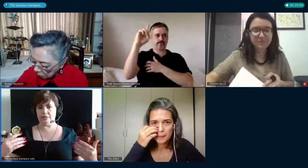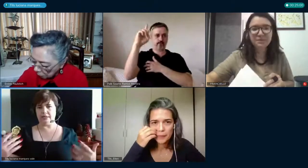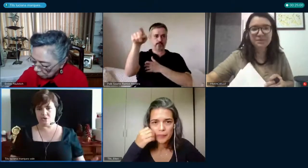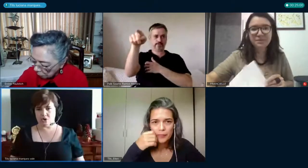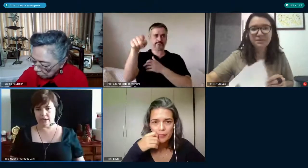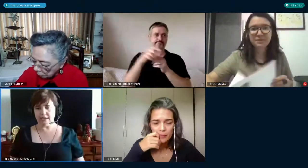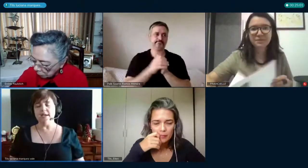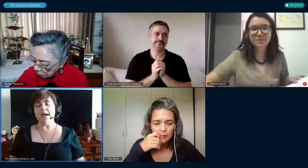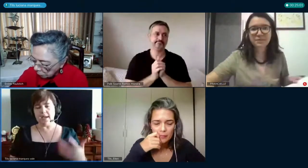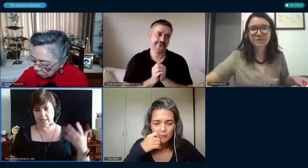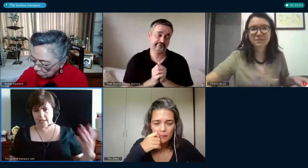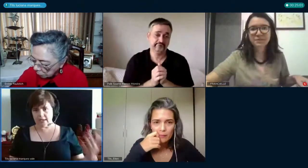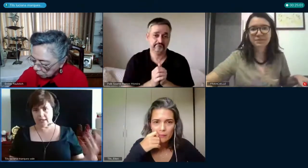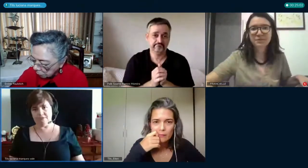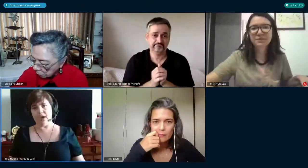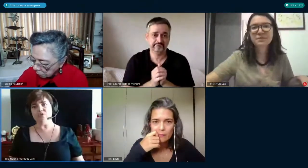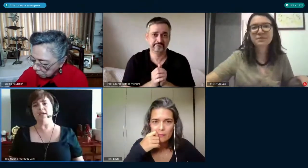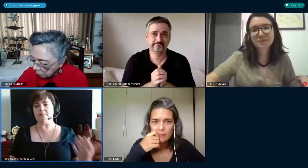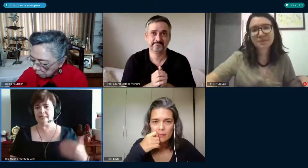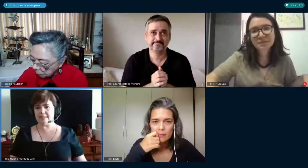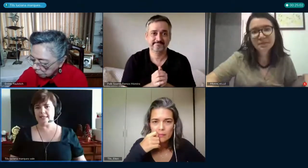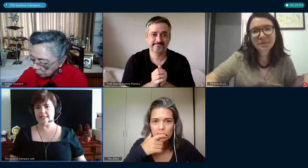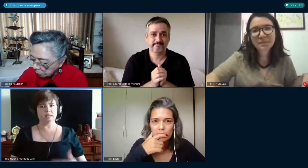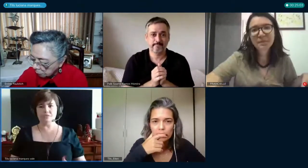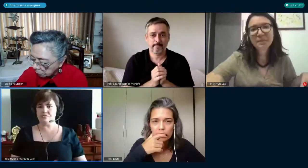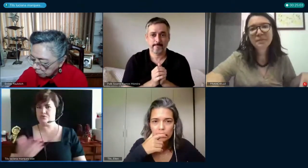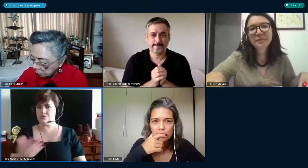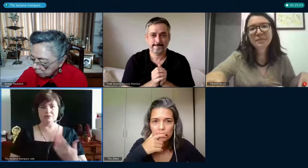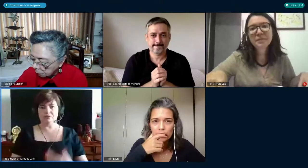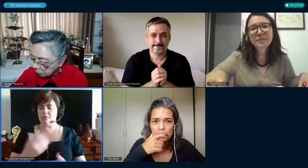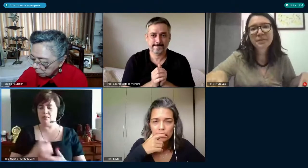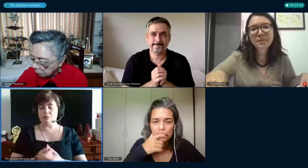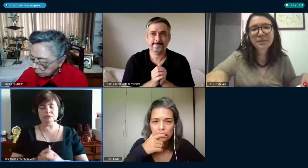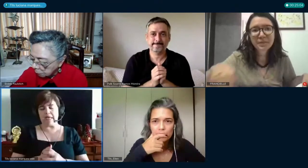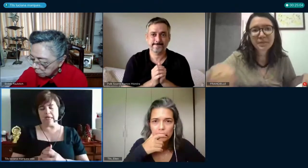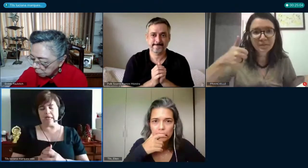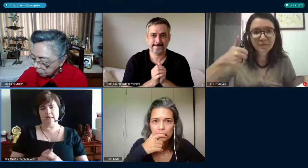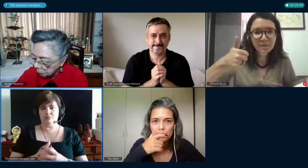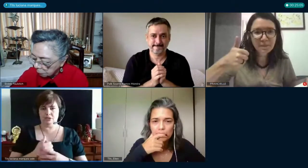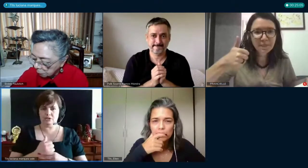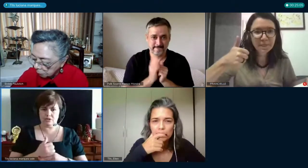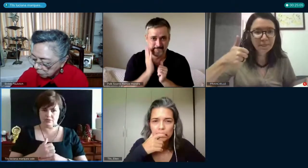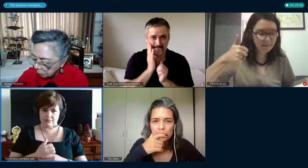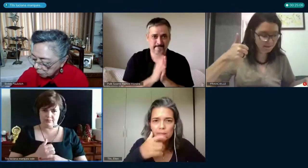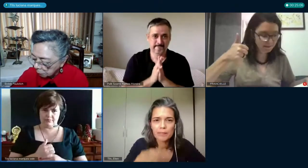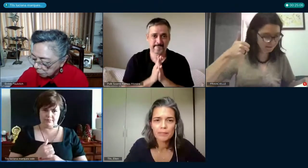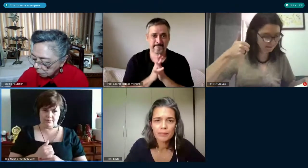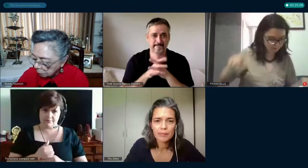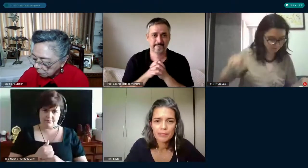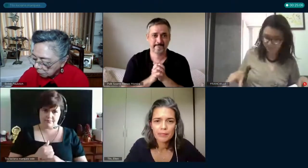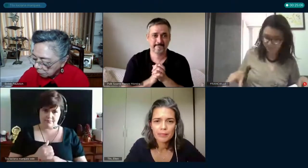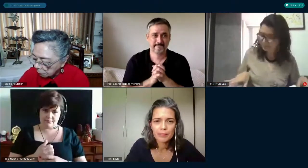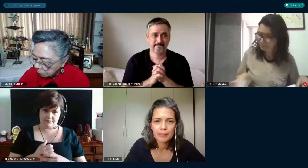período da história. E Felten apresenta isso de uma forma muito clara, realmente.